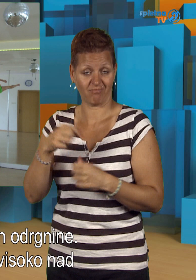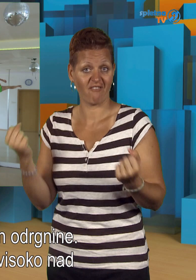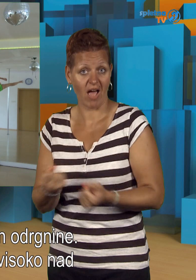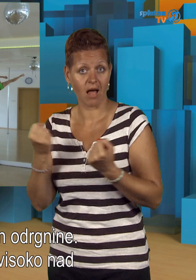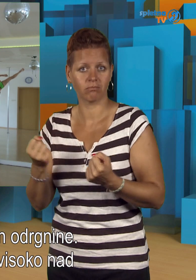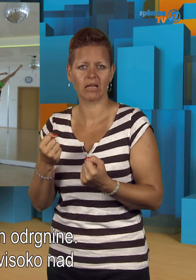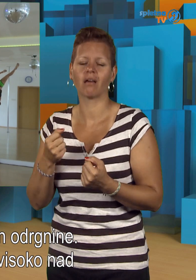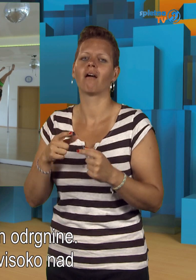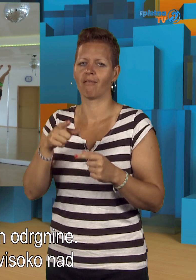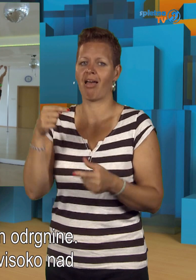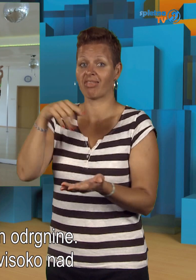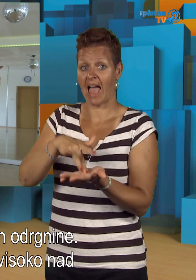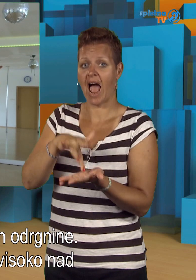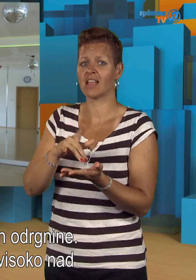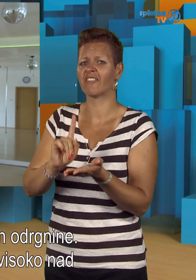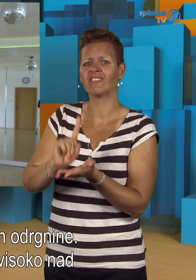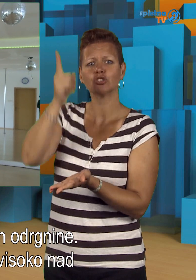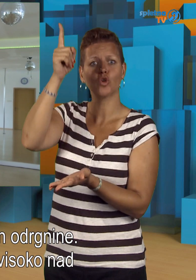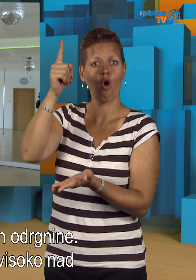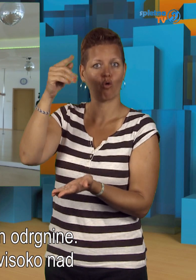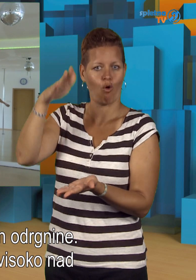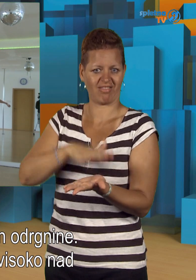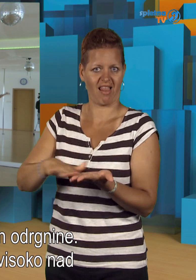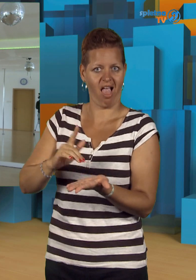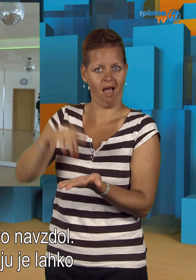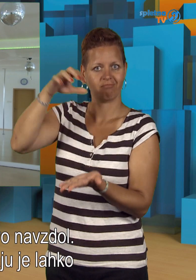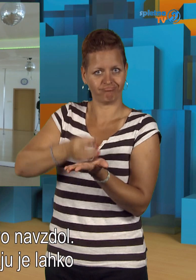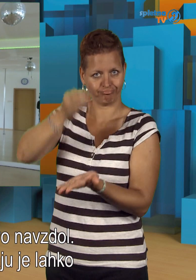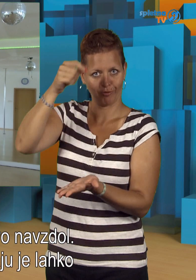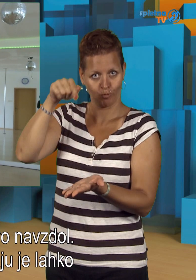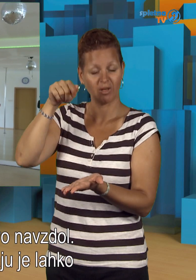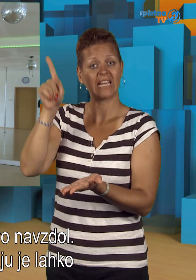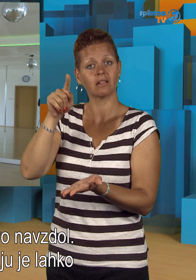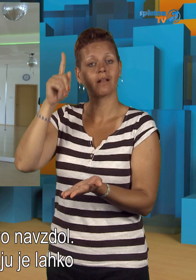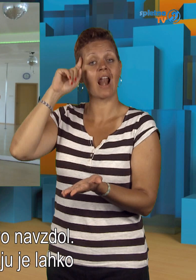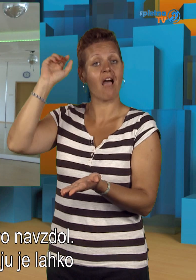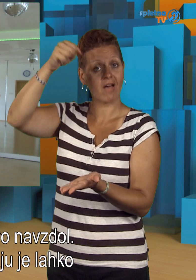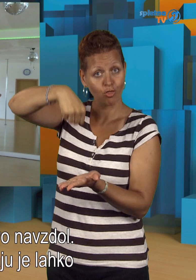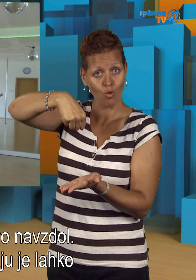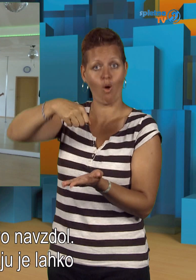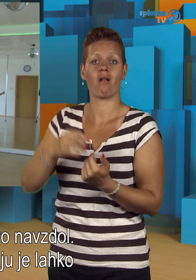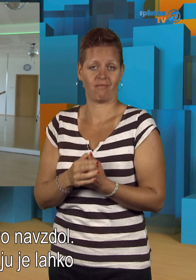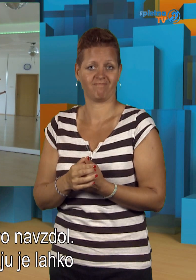Pri vadbi se nahajate visoko na tlemi in obrnjeni z glavo navzdol.